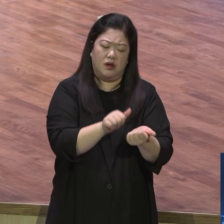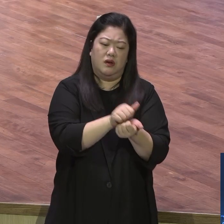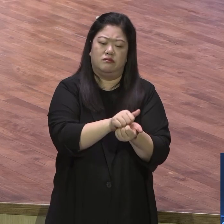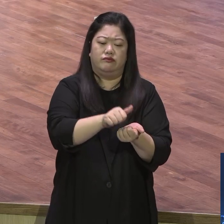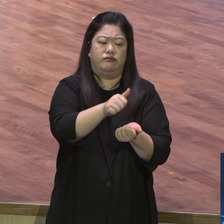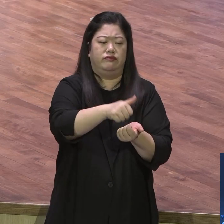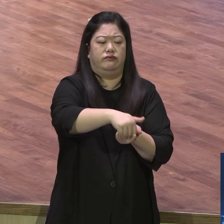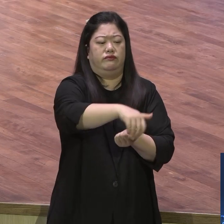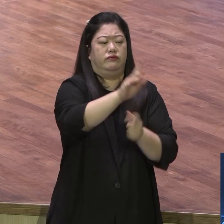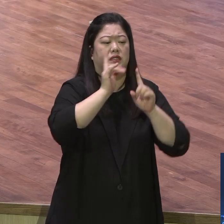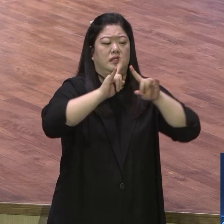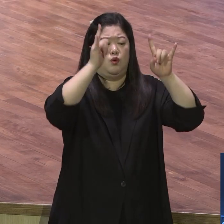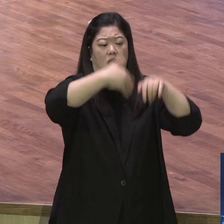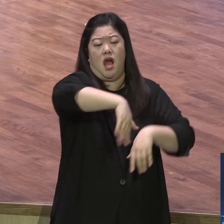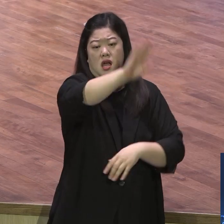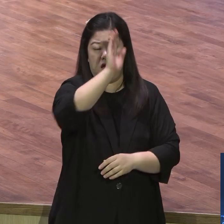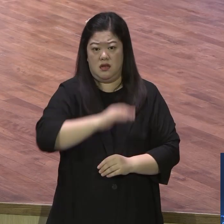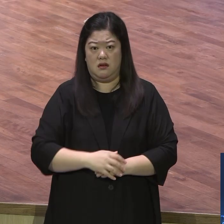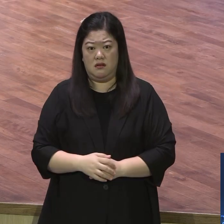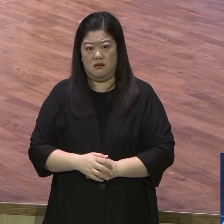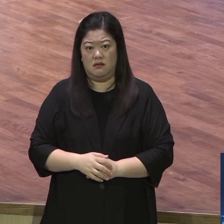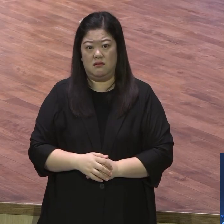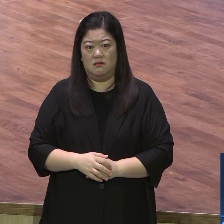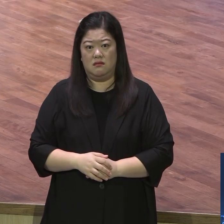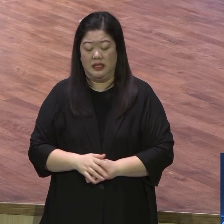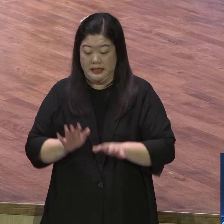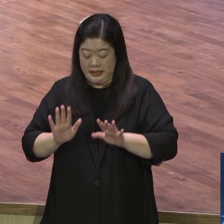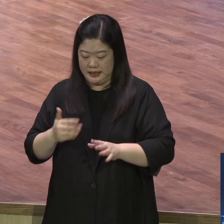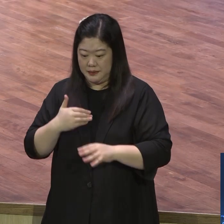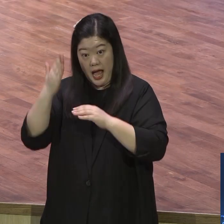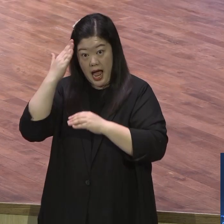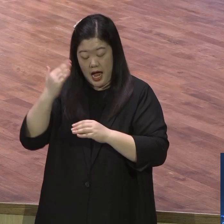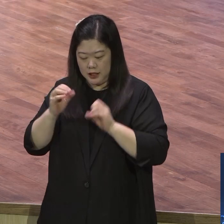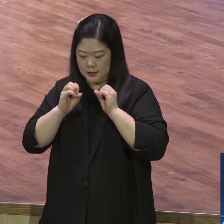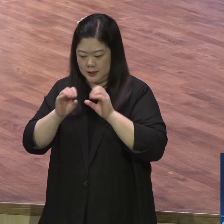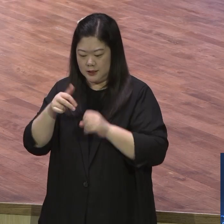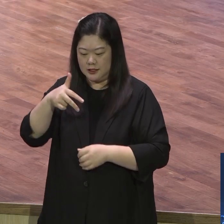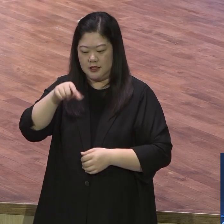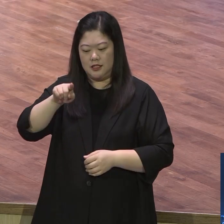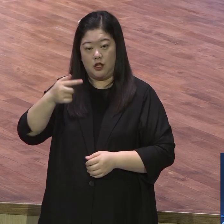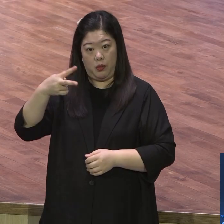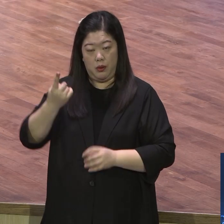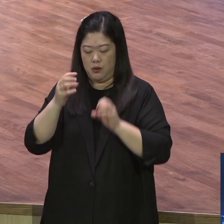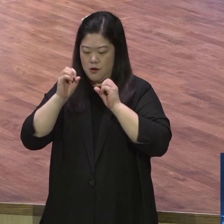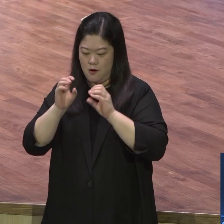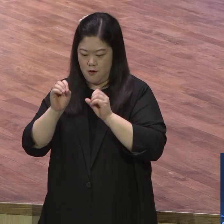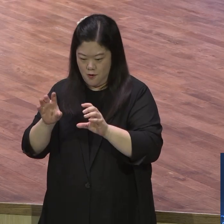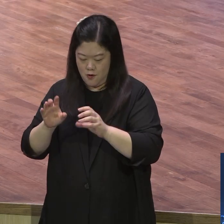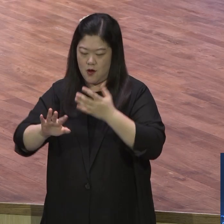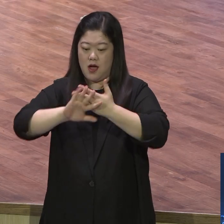전도라 나가서 하는 것은 선교라 끈져내는 것 최고 신앙입니다